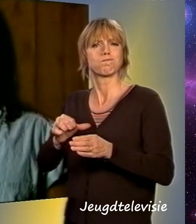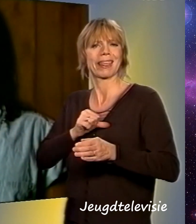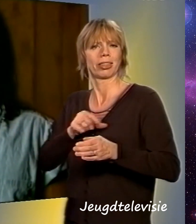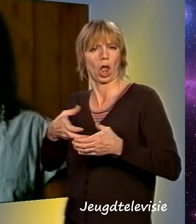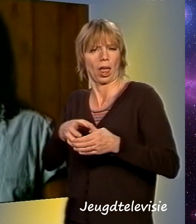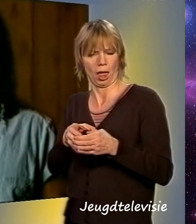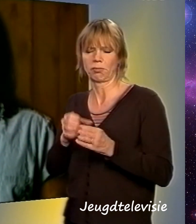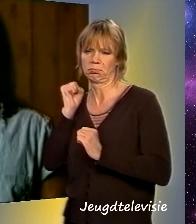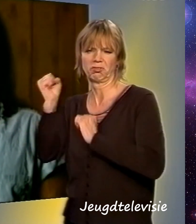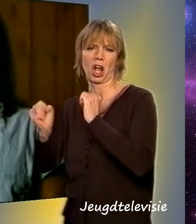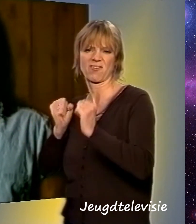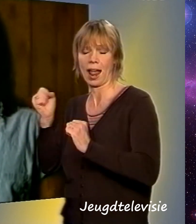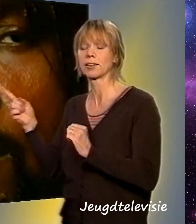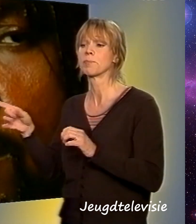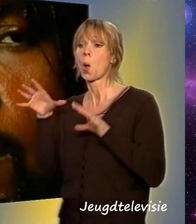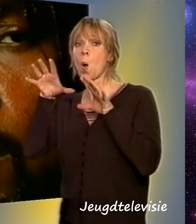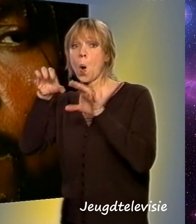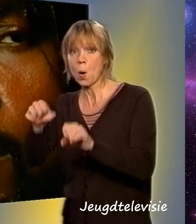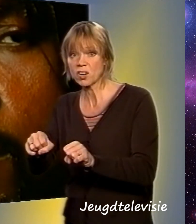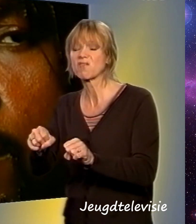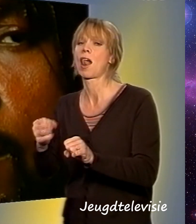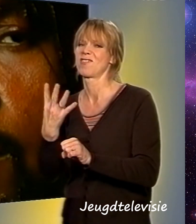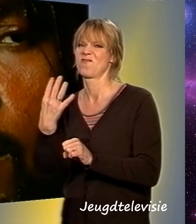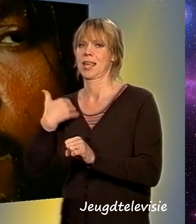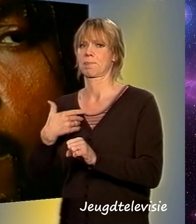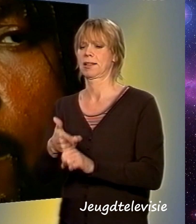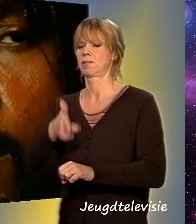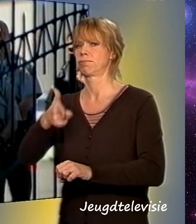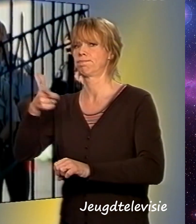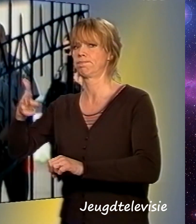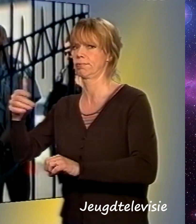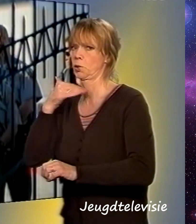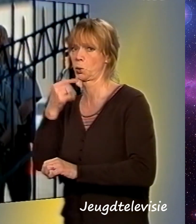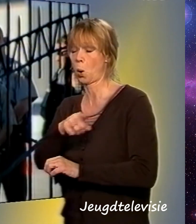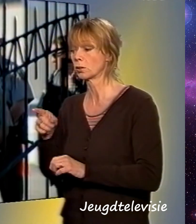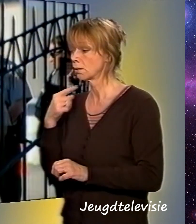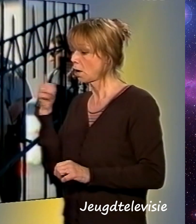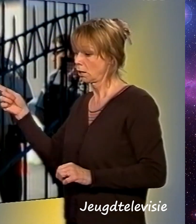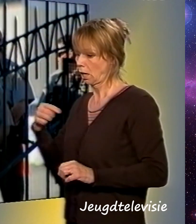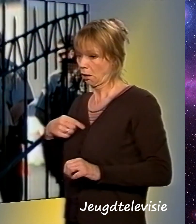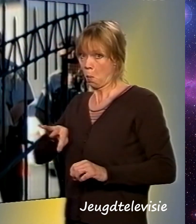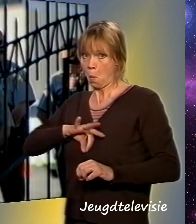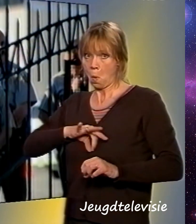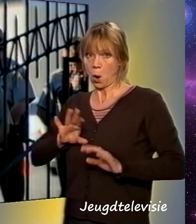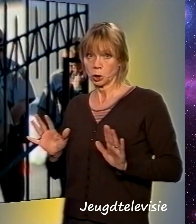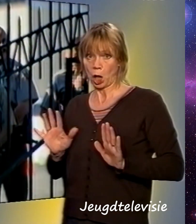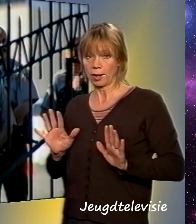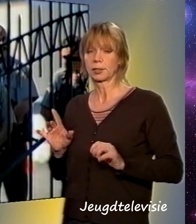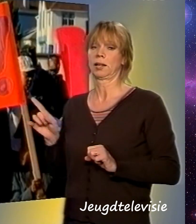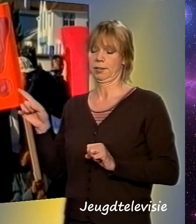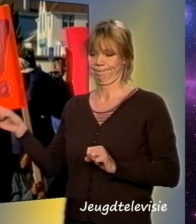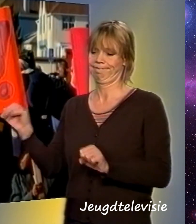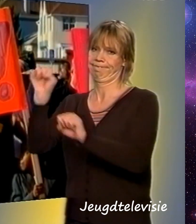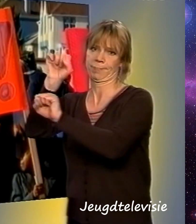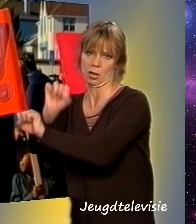overval vier mensen heeft doodgeschoten zelf zegt hij dat hij onschuldig is sin zijn gevallen zit heeft hij schrijft hij boeken